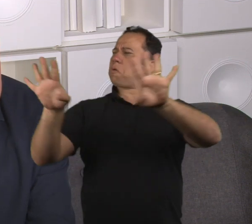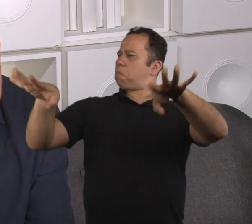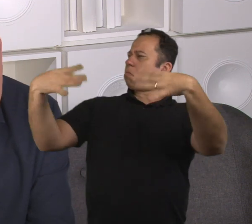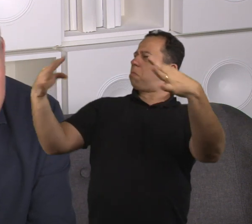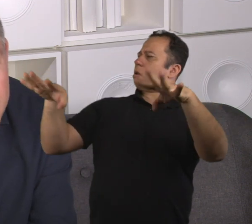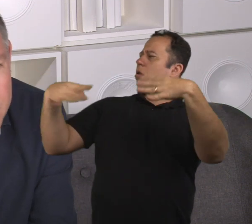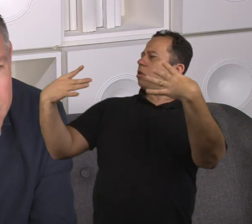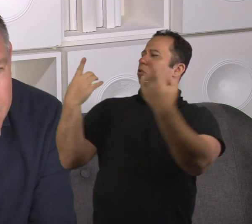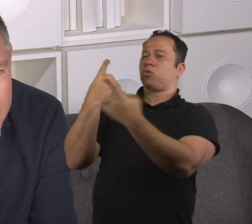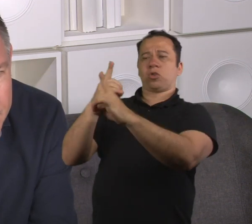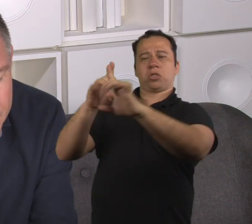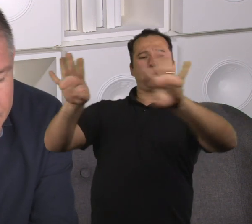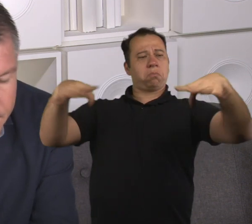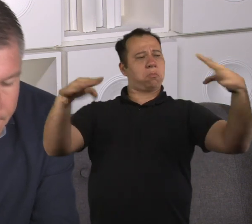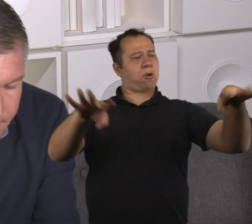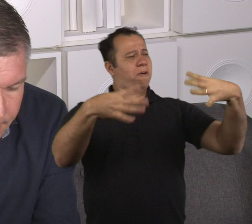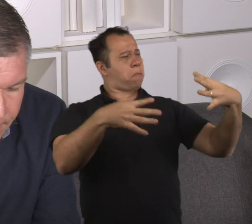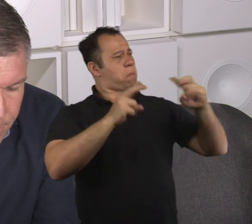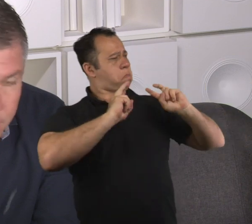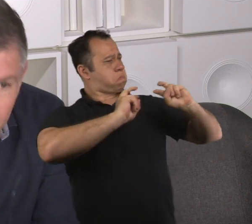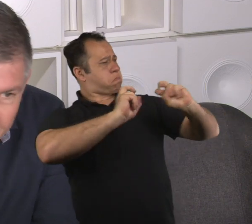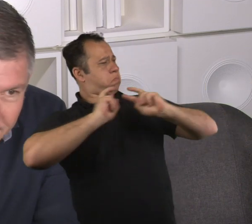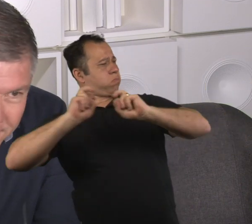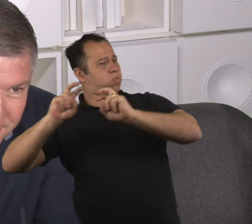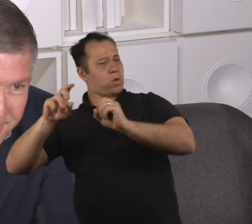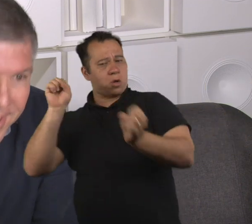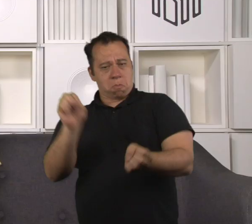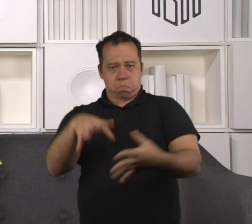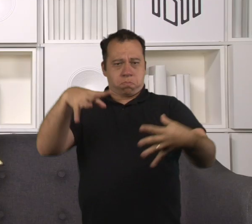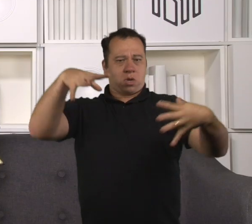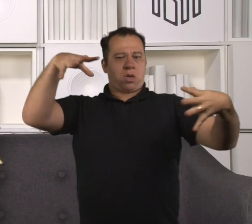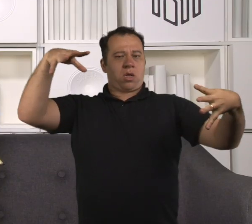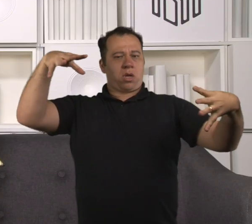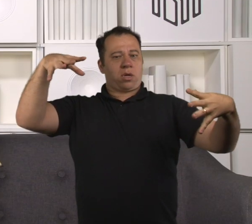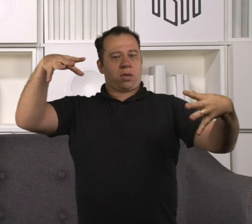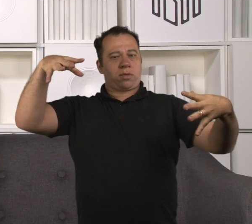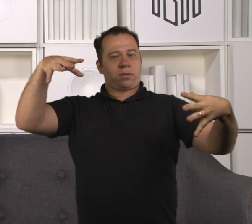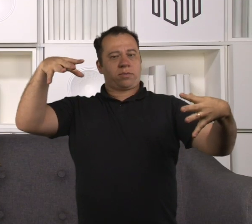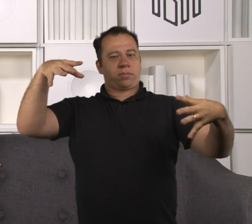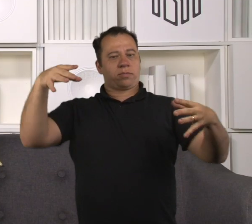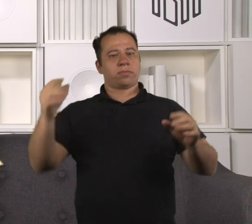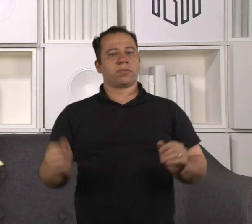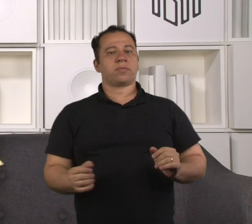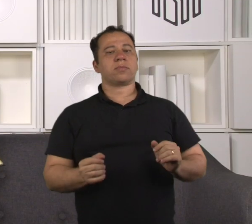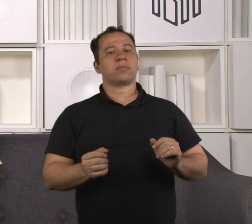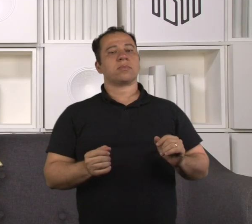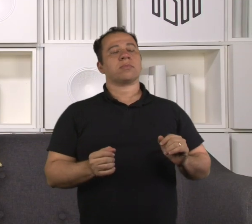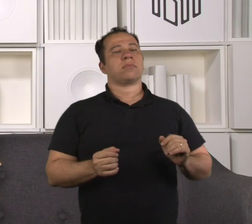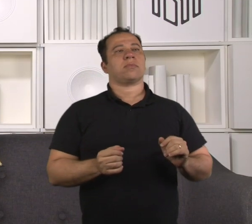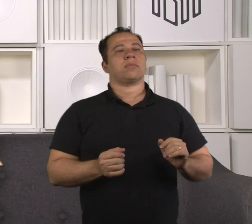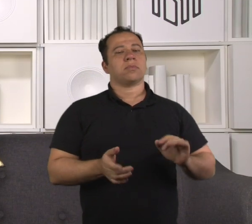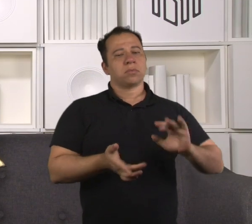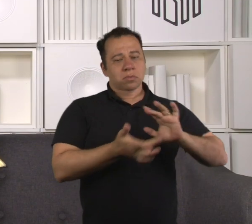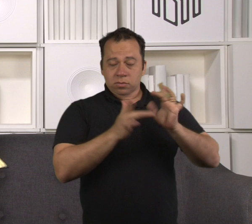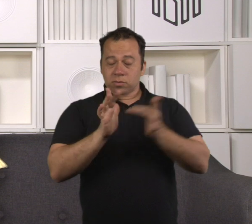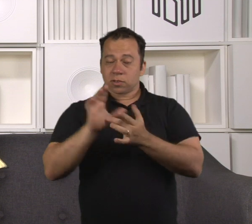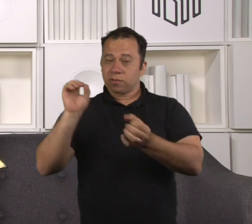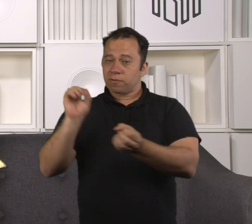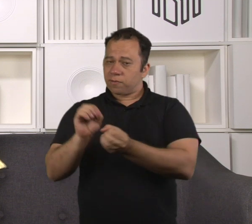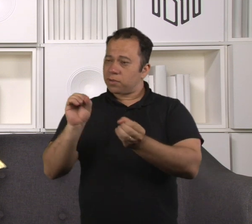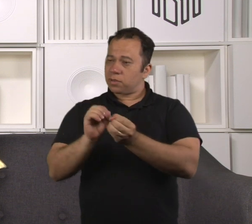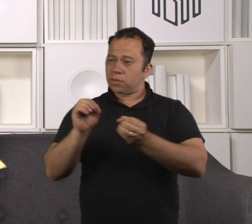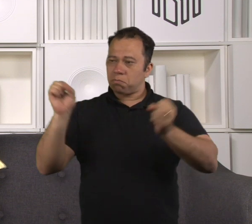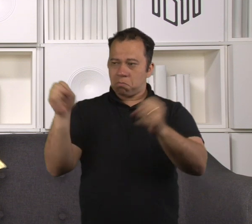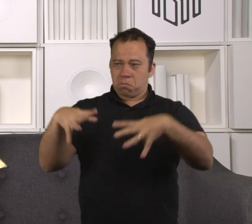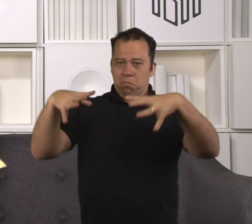sinais miraculosos. Sublinhe isso, sinais miraculosos. O que nós chamamos de milagres,